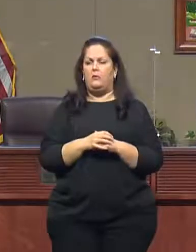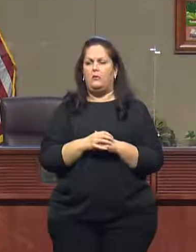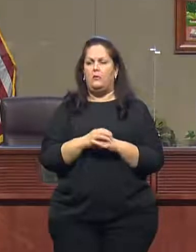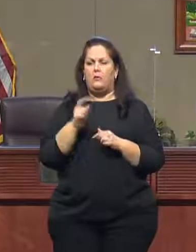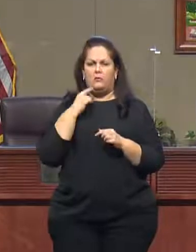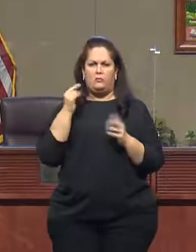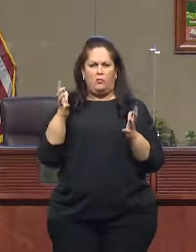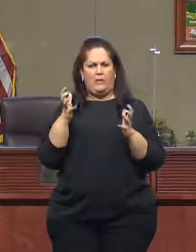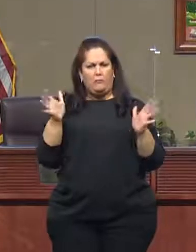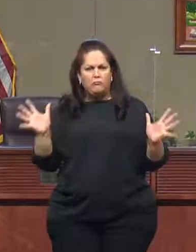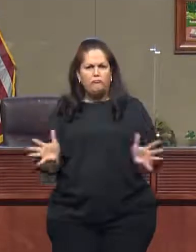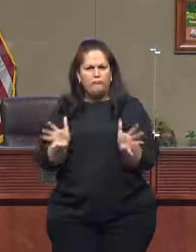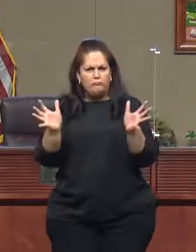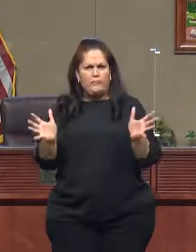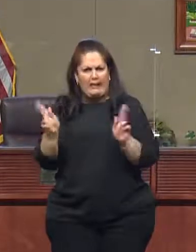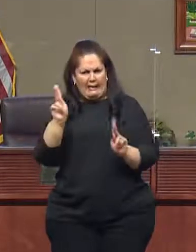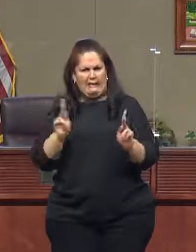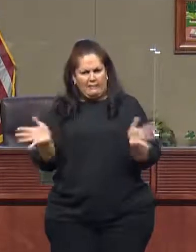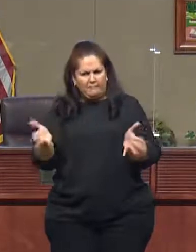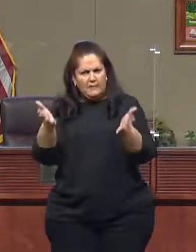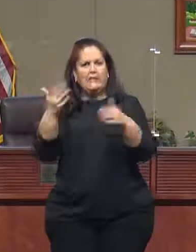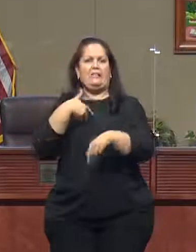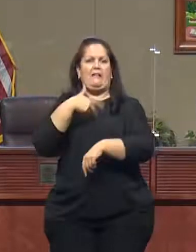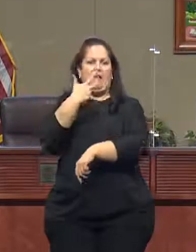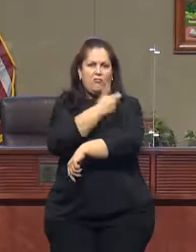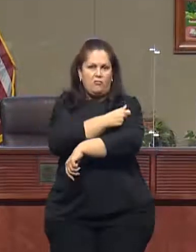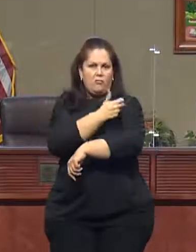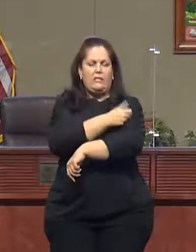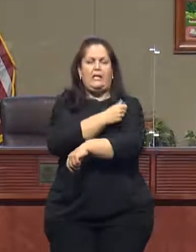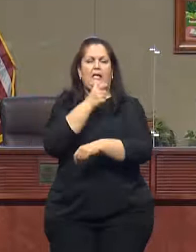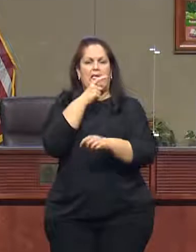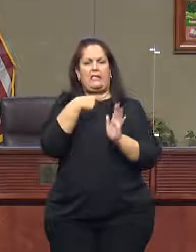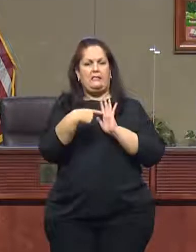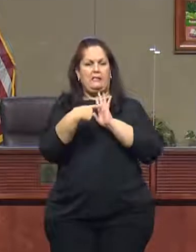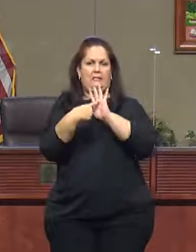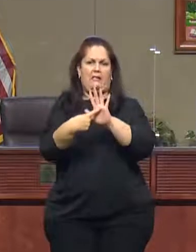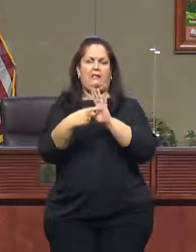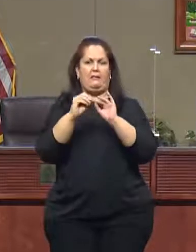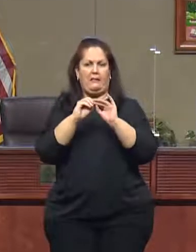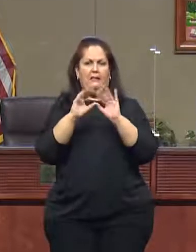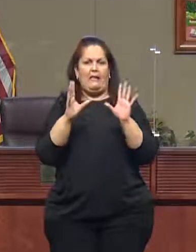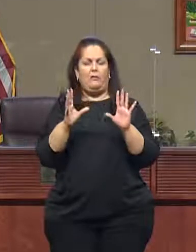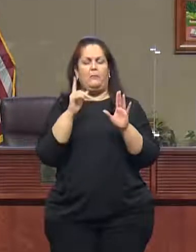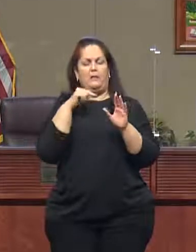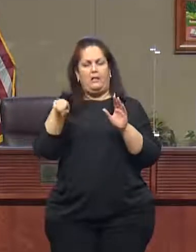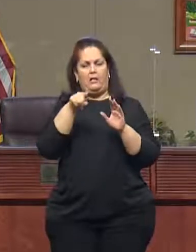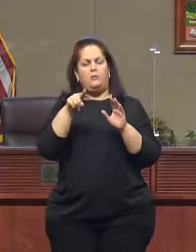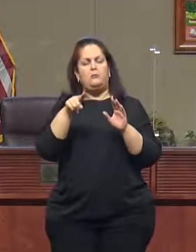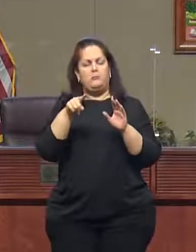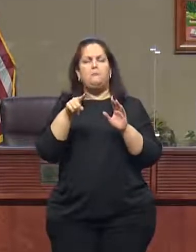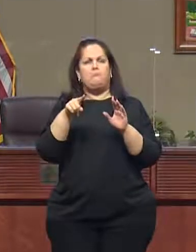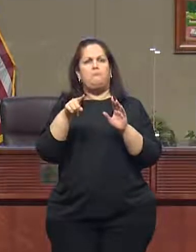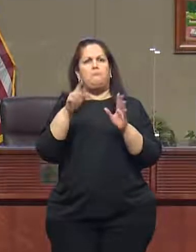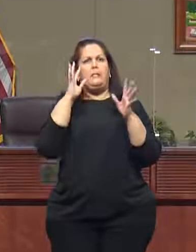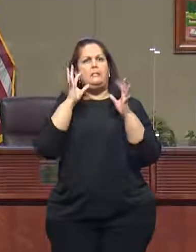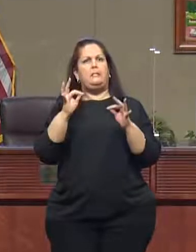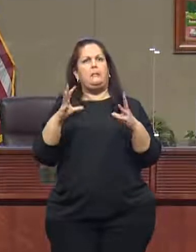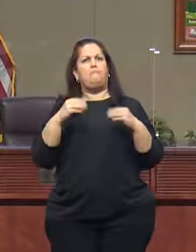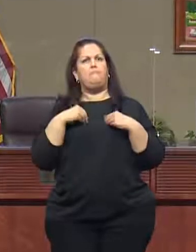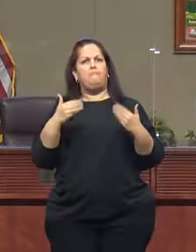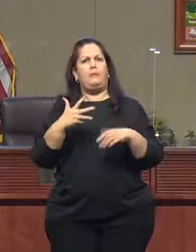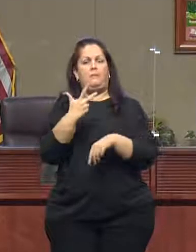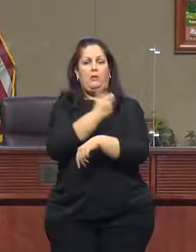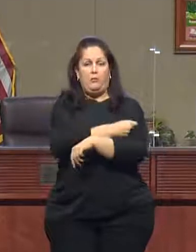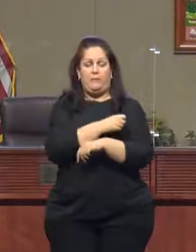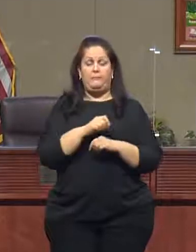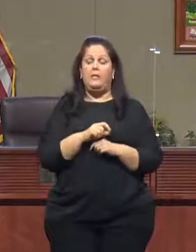darle un incentivo a la gente a que se vacune y dar una representación gráfica que los ayude a tomar esa decisión. Con